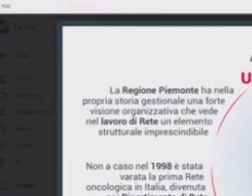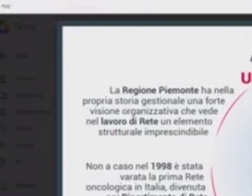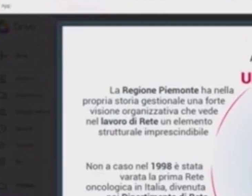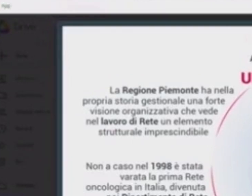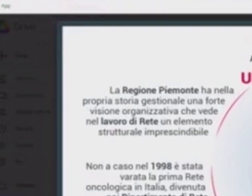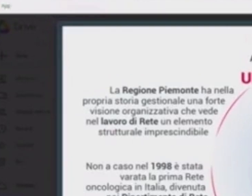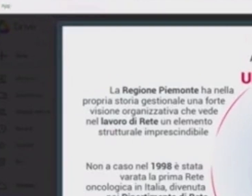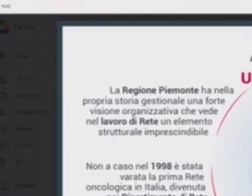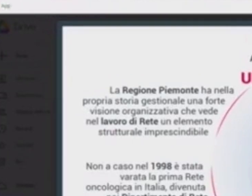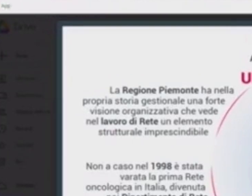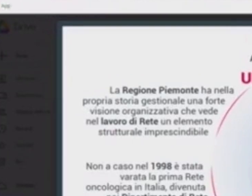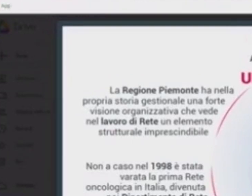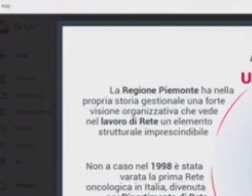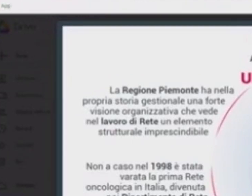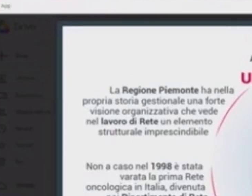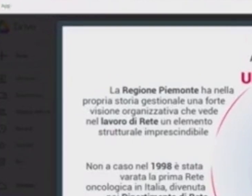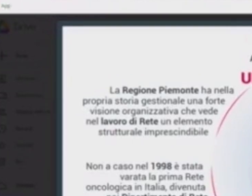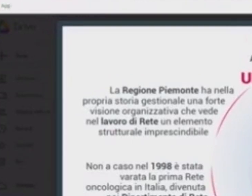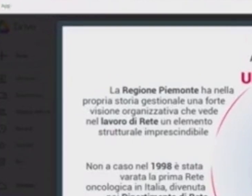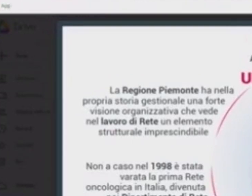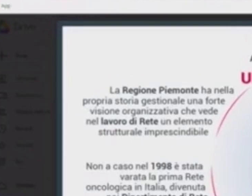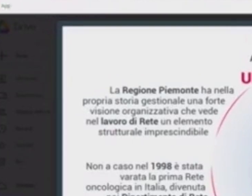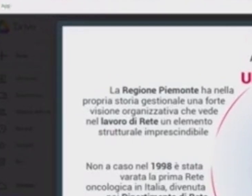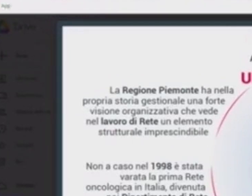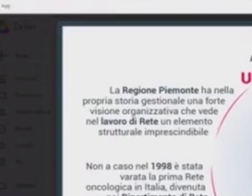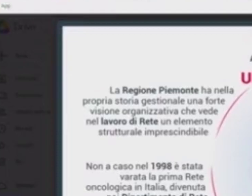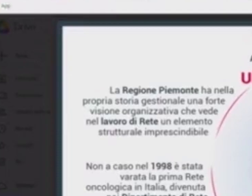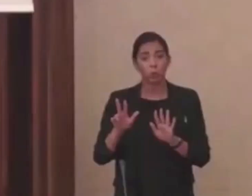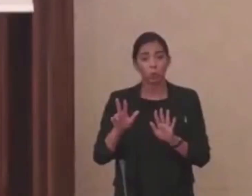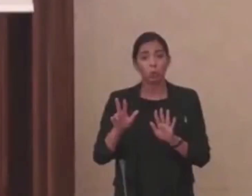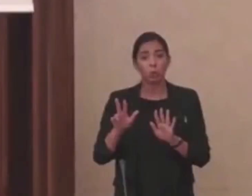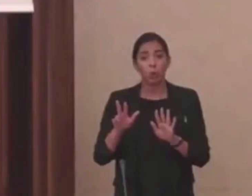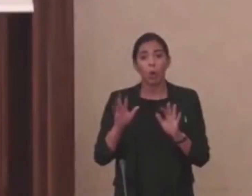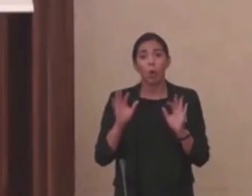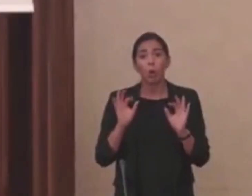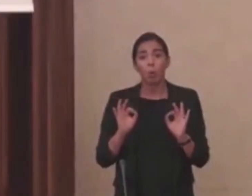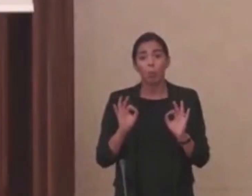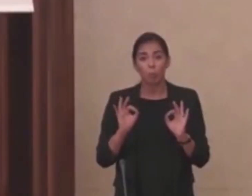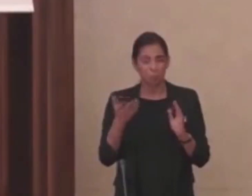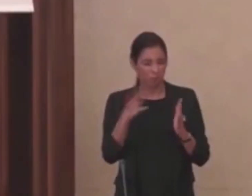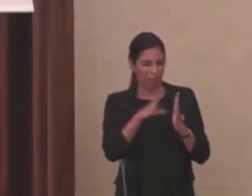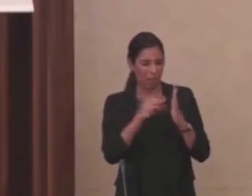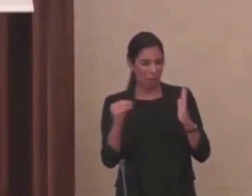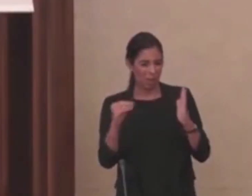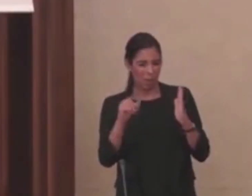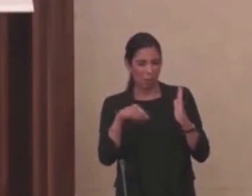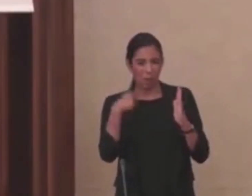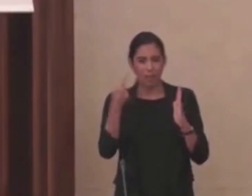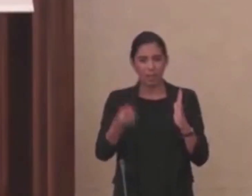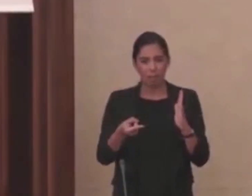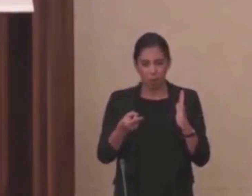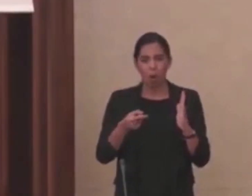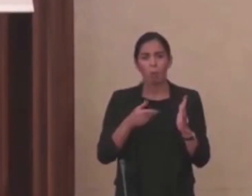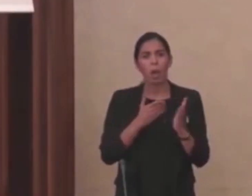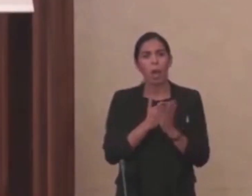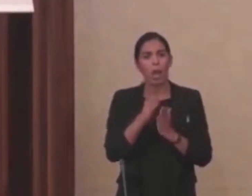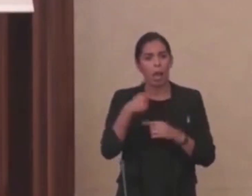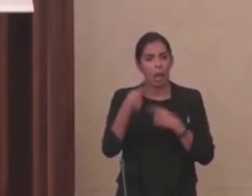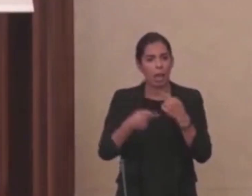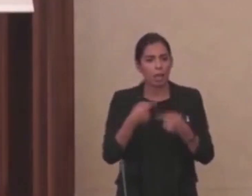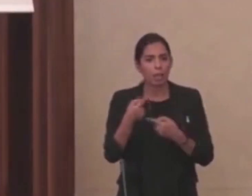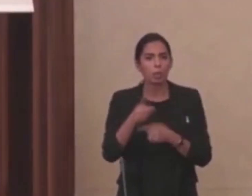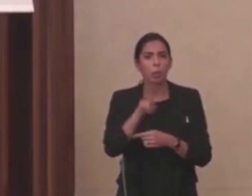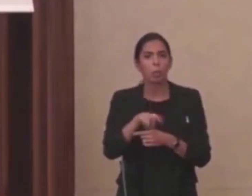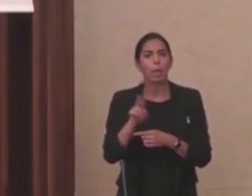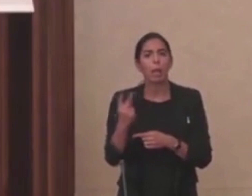98 organization, è stata varata la prima rete and in oncologica italiana. 1998 Dopo l'Emilia there was the Romagna, first negli anni oncological successivi, nel network. 2001, la rete